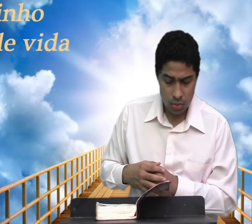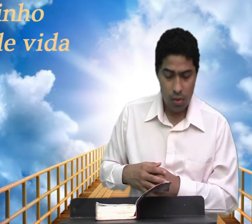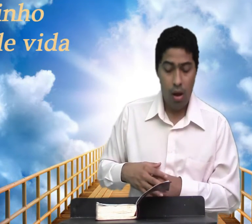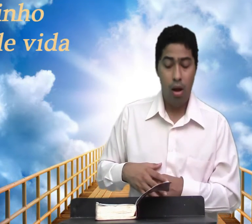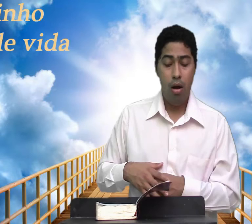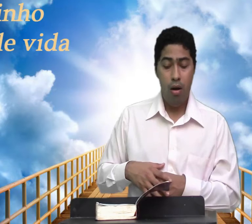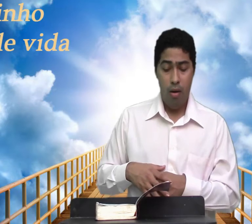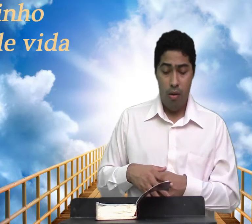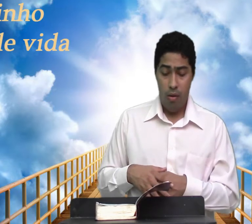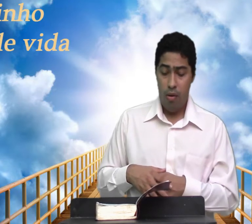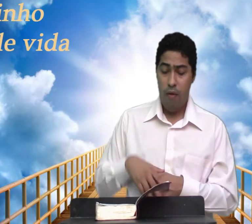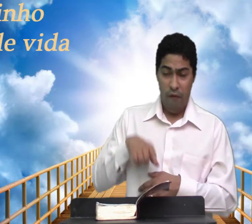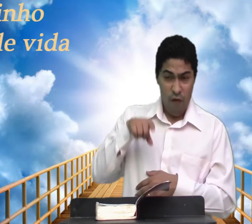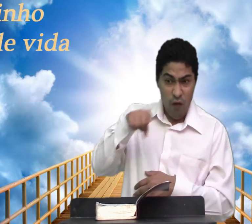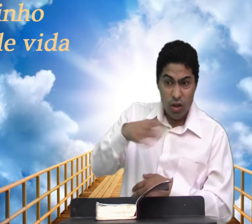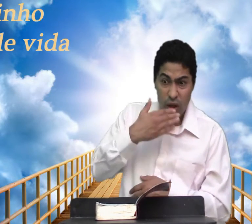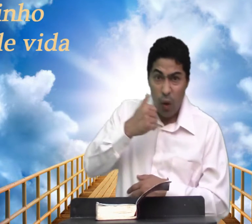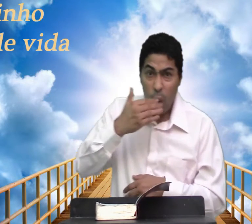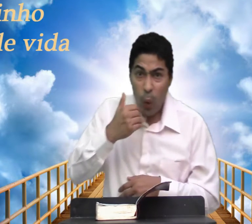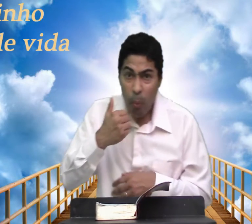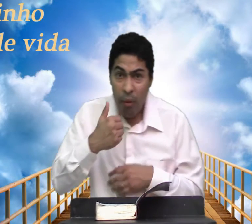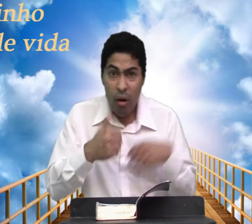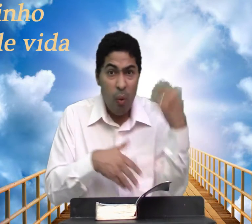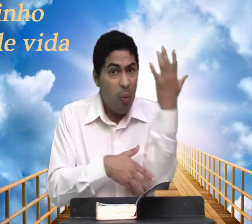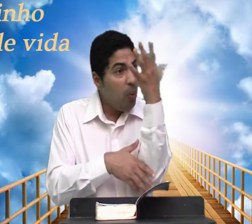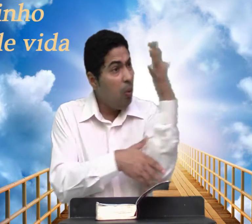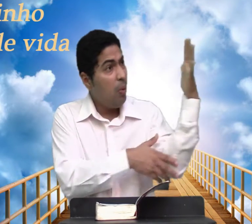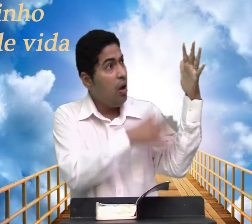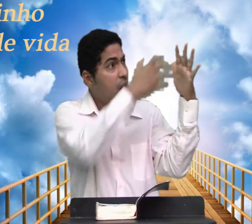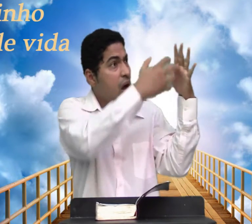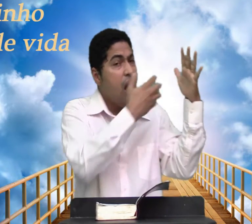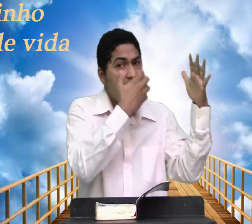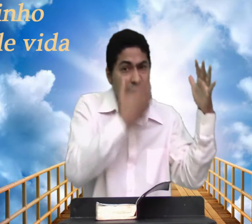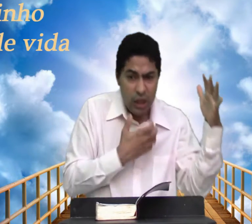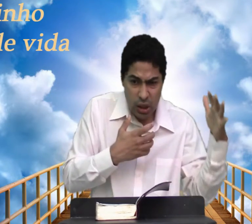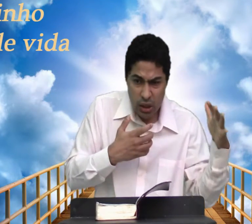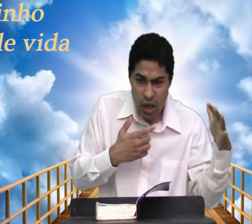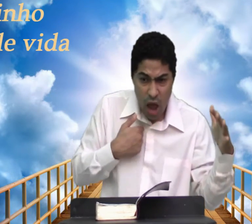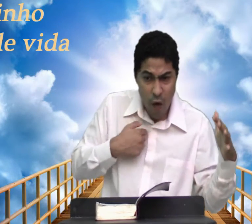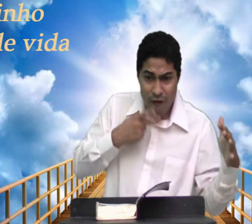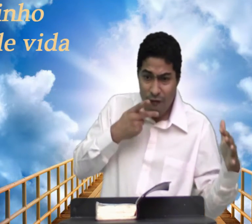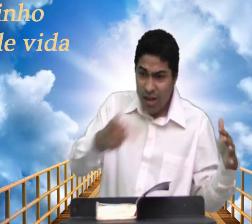Você comeu da árvore que eu disse, que eu ordenei que você não comesse?